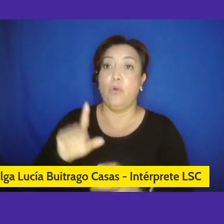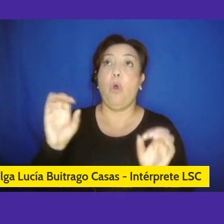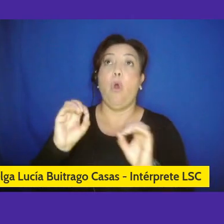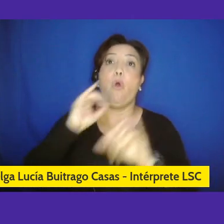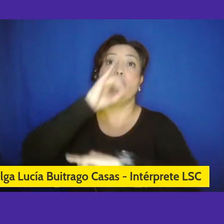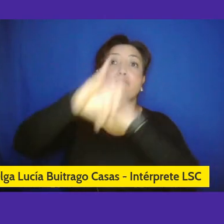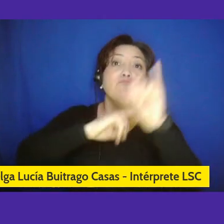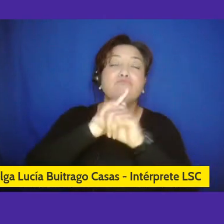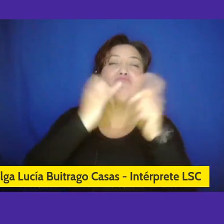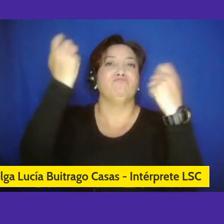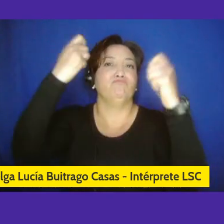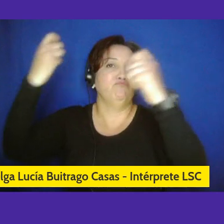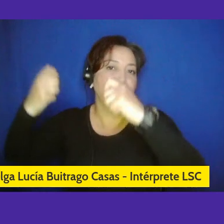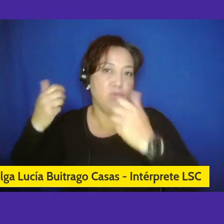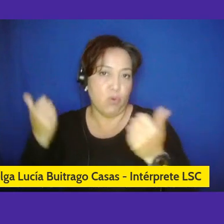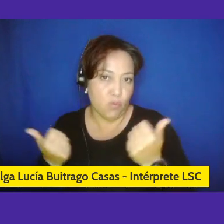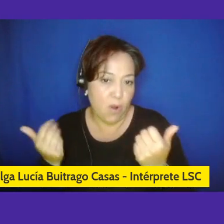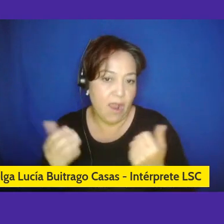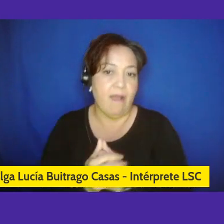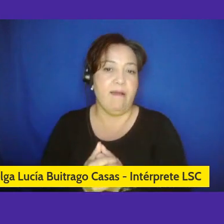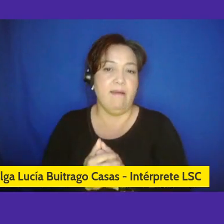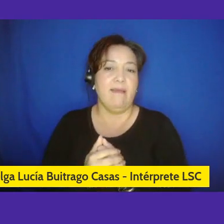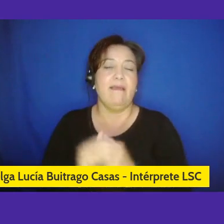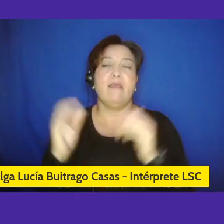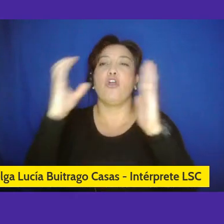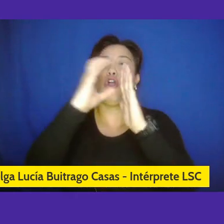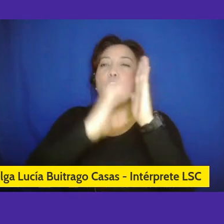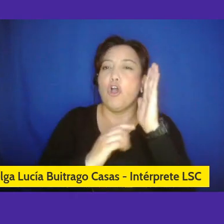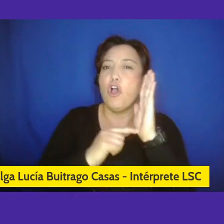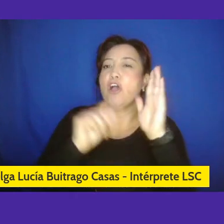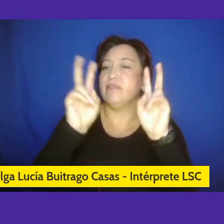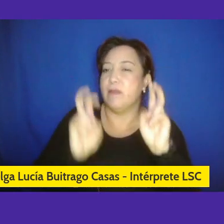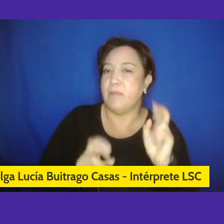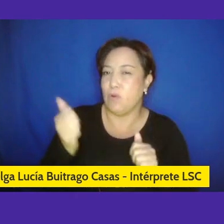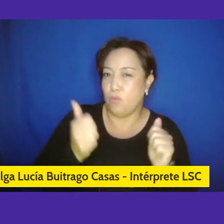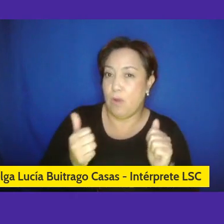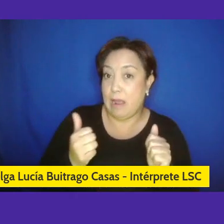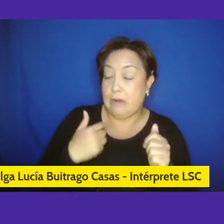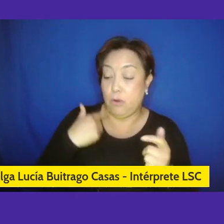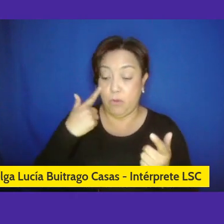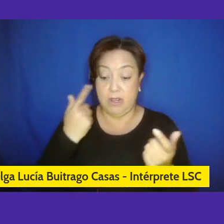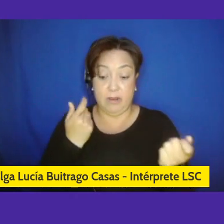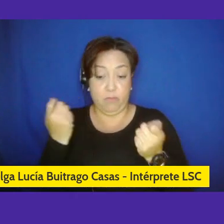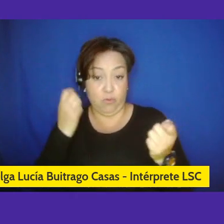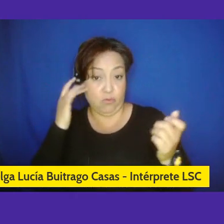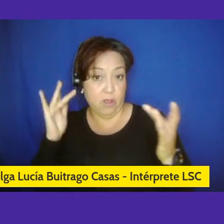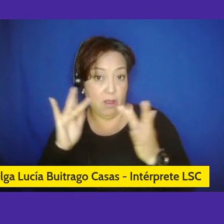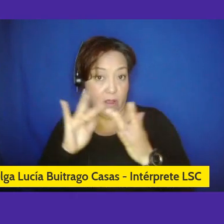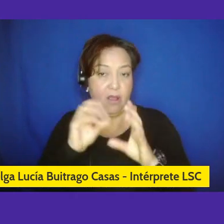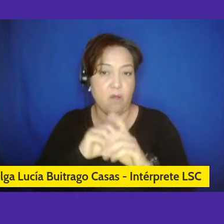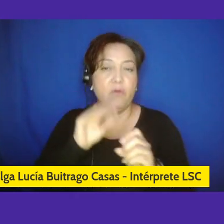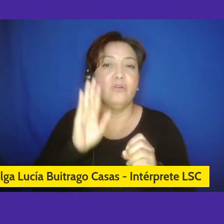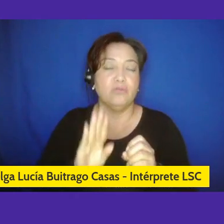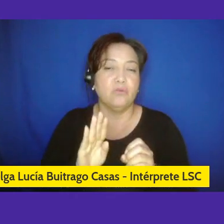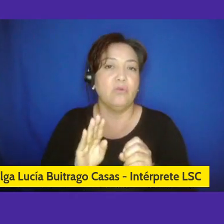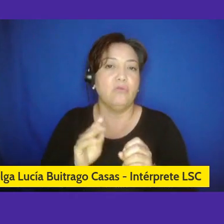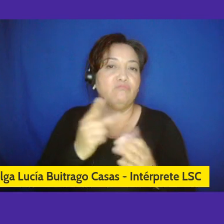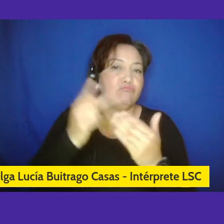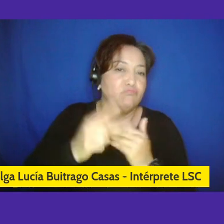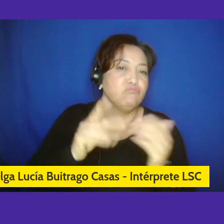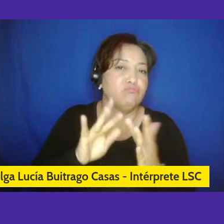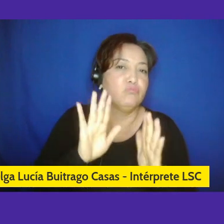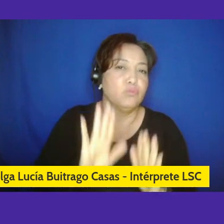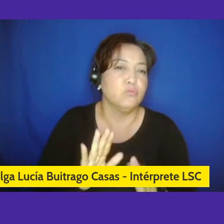el tipo de contenido que distribuye, si tiene que ver con el que el productor está pensando para su proyecto. Creo que